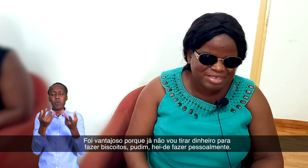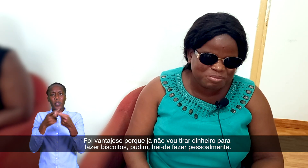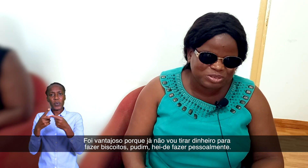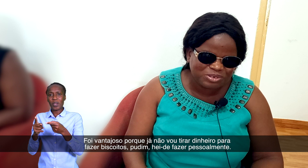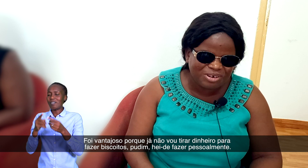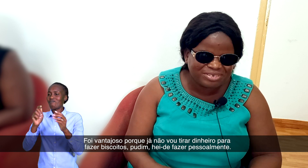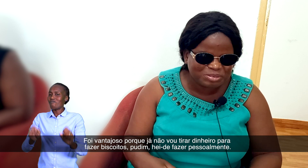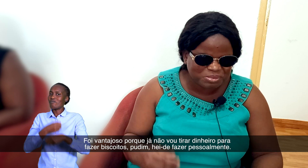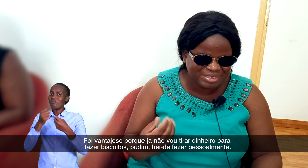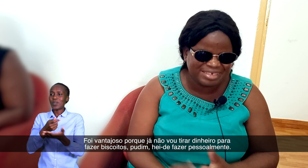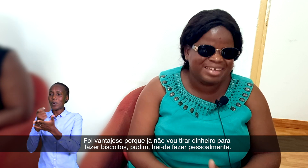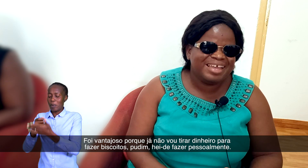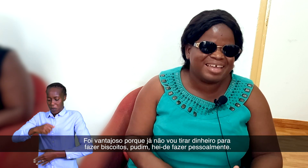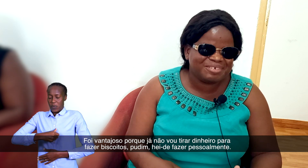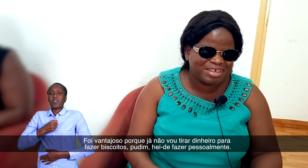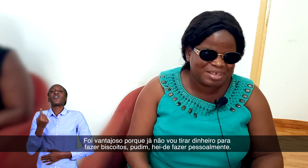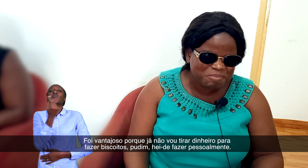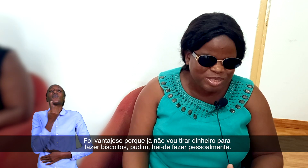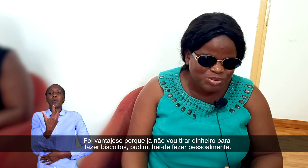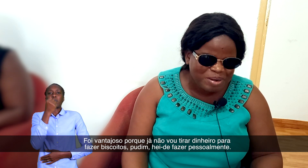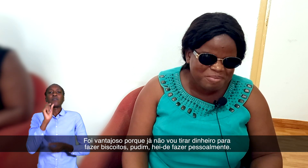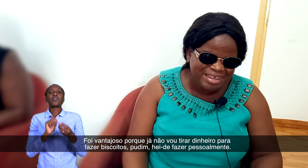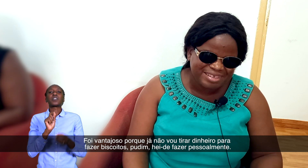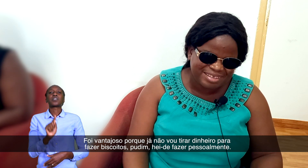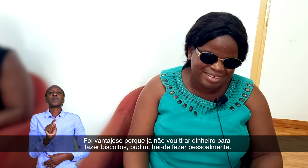fazer biscoitos, pudim. É de fazer pessoalmente.